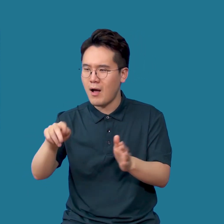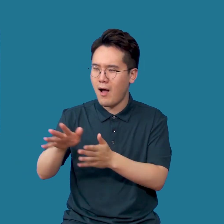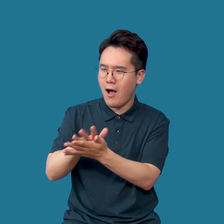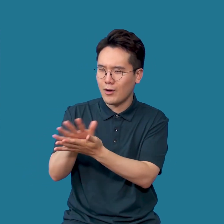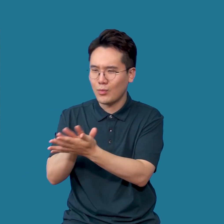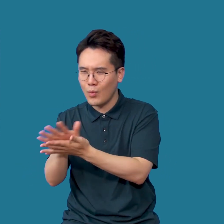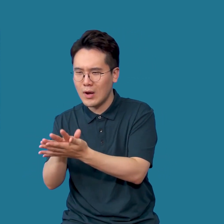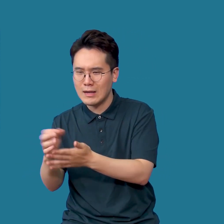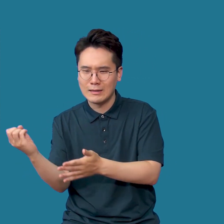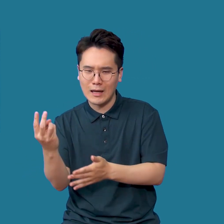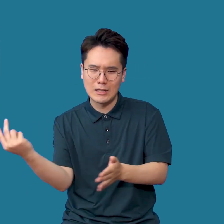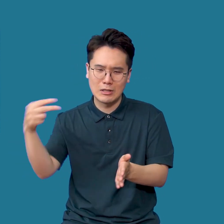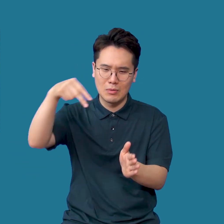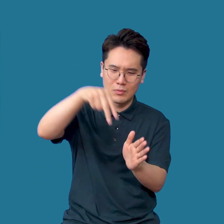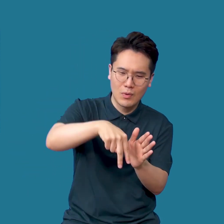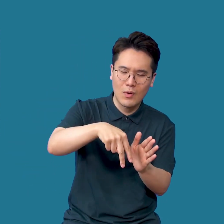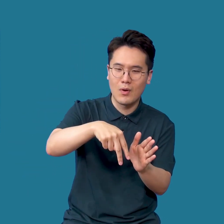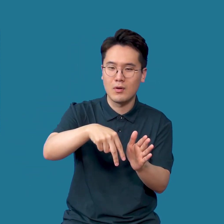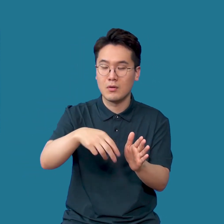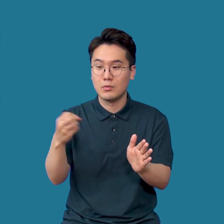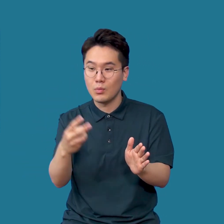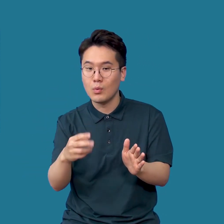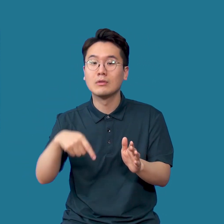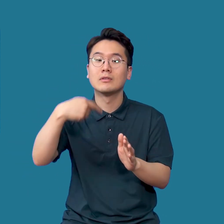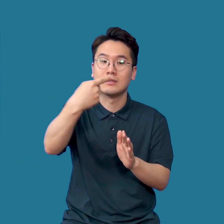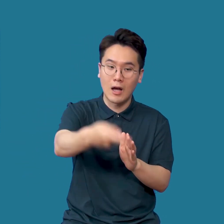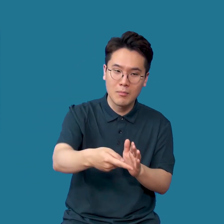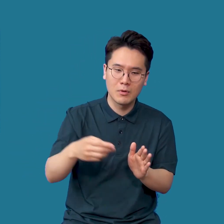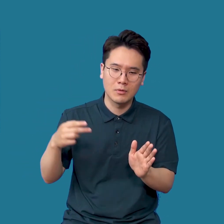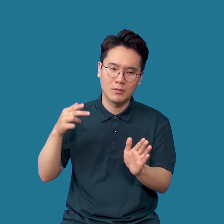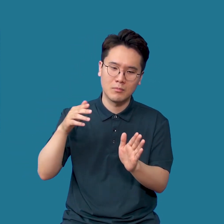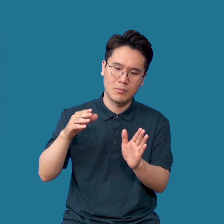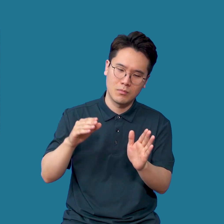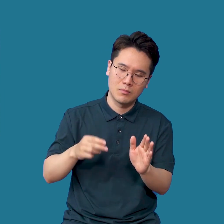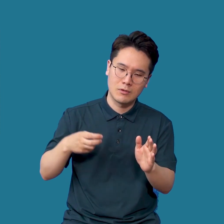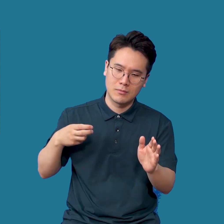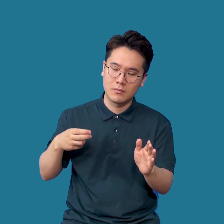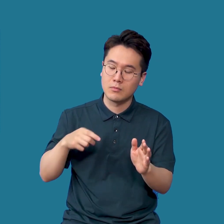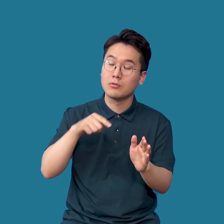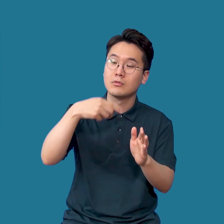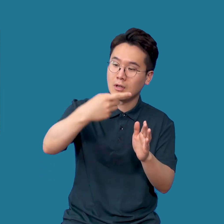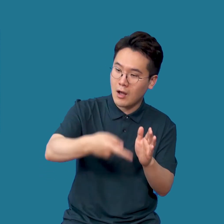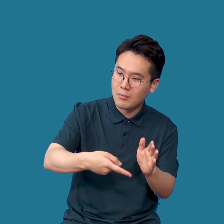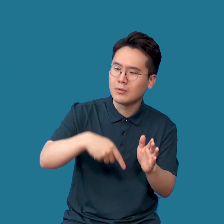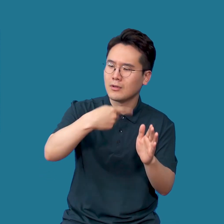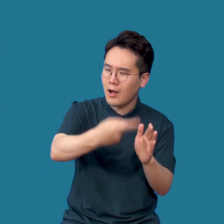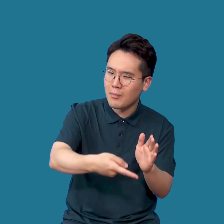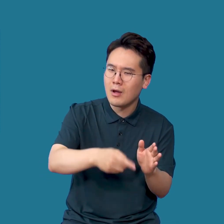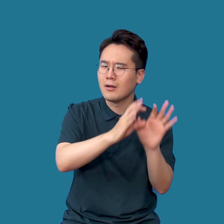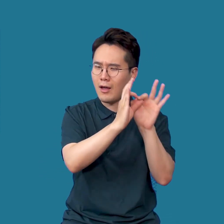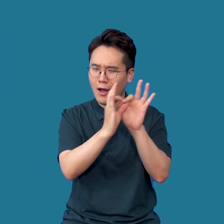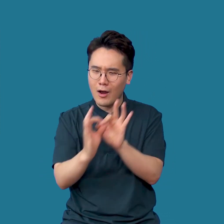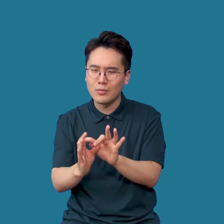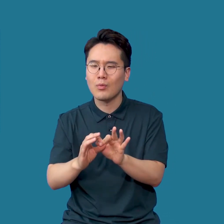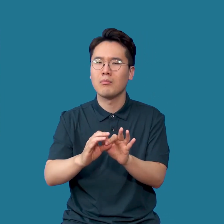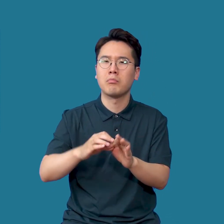정거장에도 또 뛰어내려서 놀다가 또 후다닥 올라타고, 씩씩하기 그지없습니다.